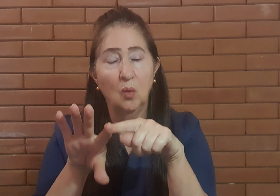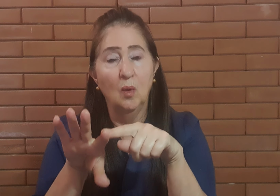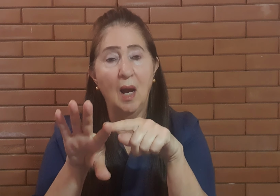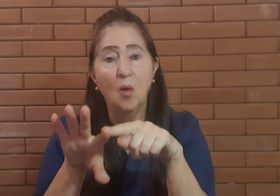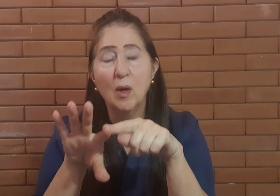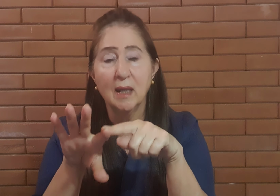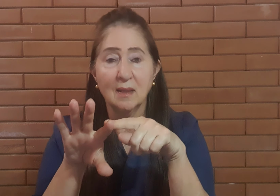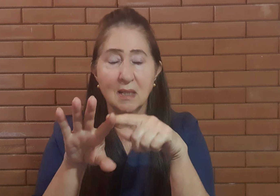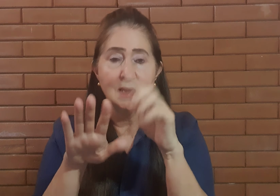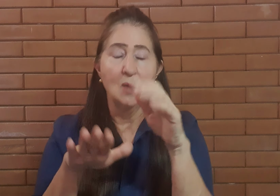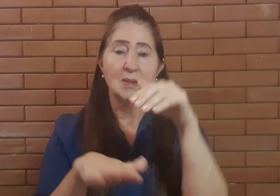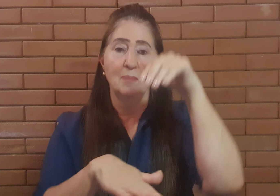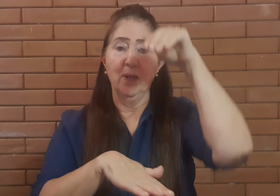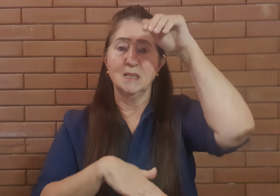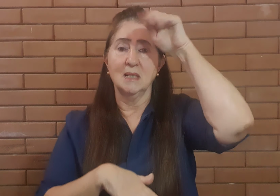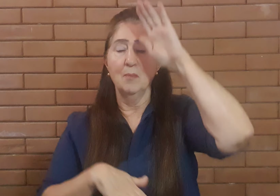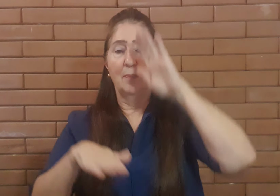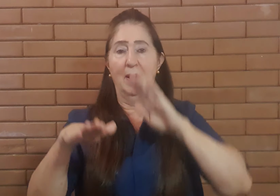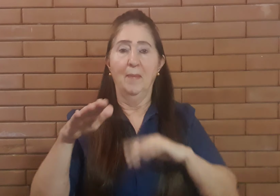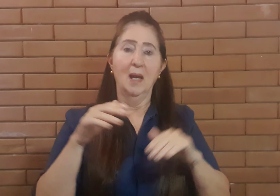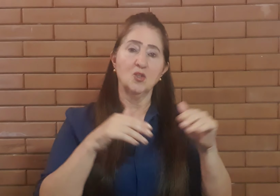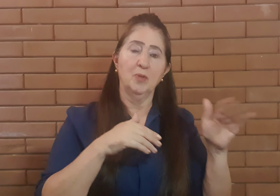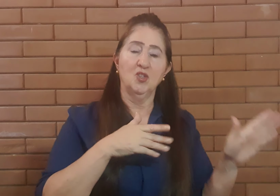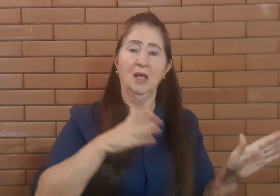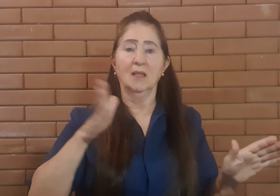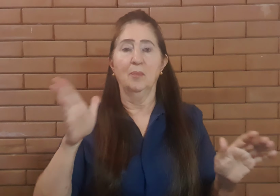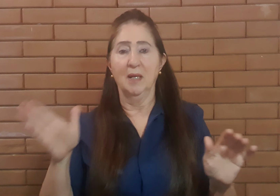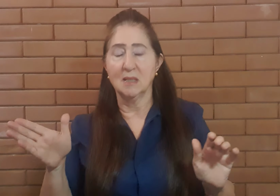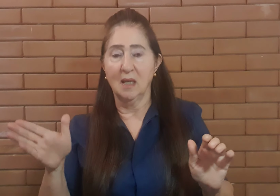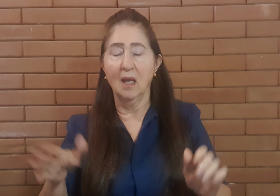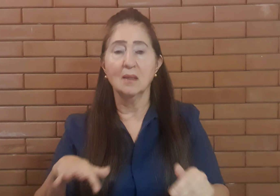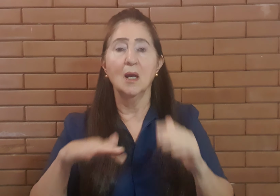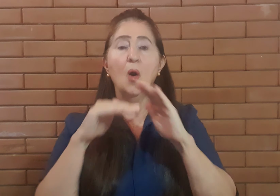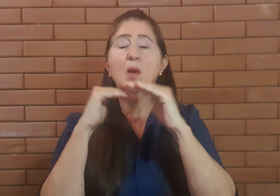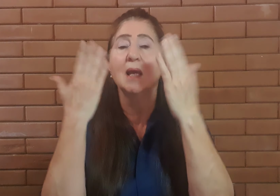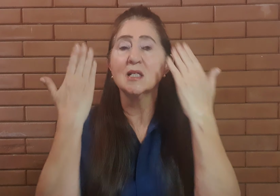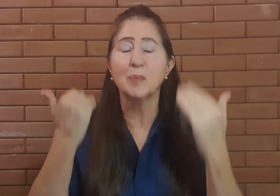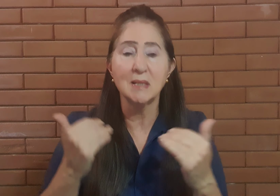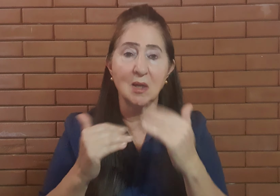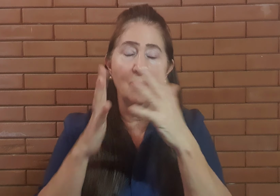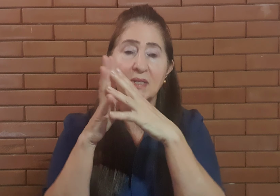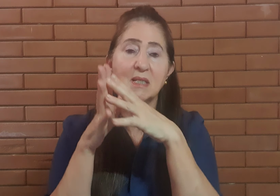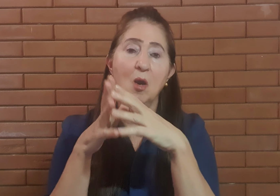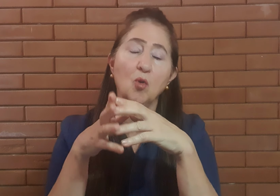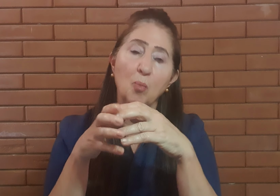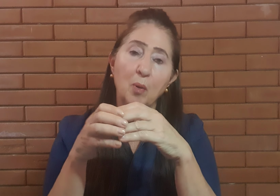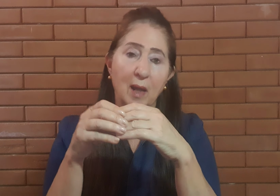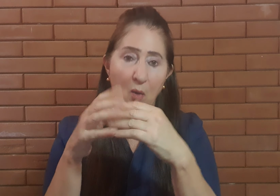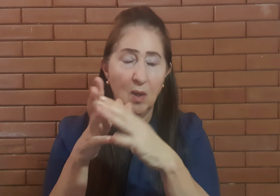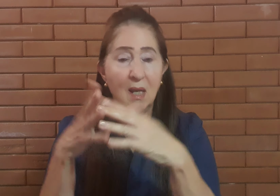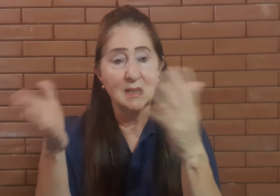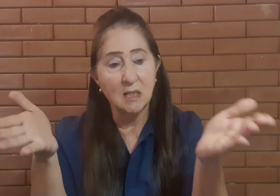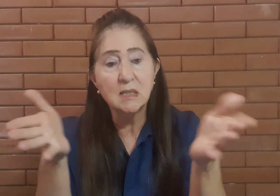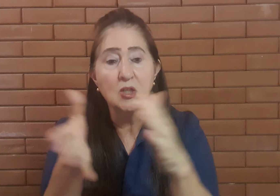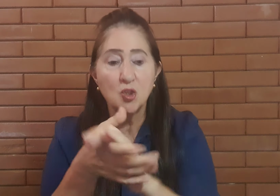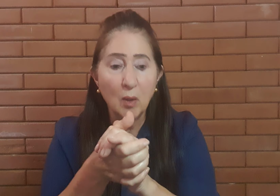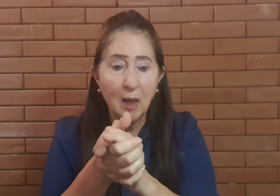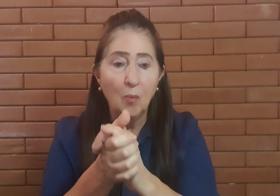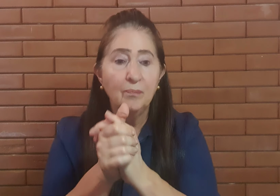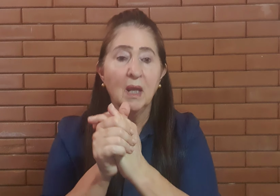a orientação, se é para cima, para baixo, para direita, para esquerda, e a expressão facial corporal, se existe ou não.